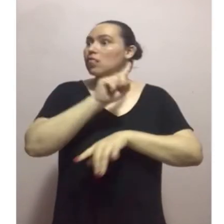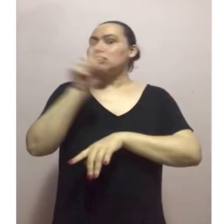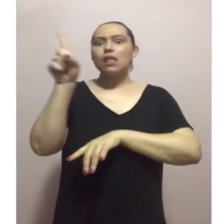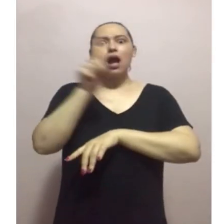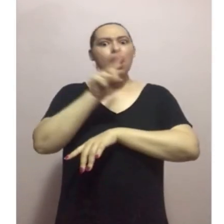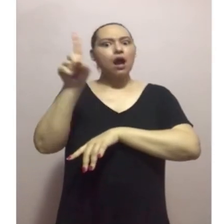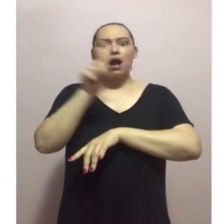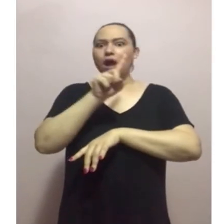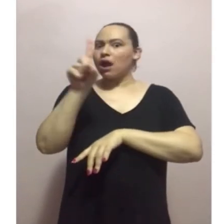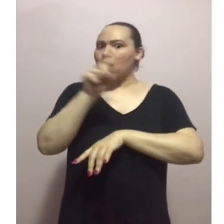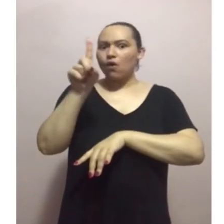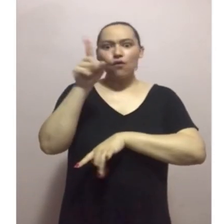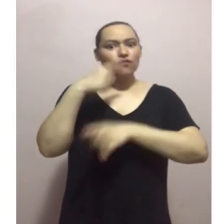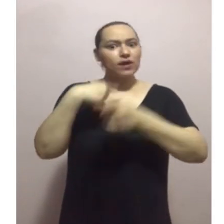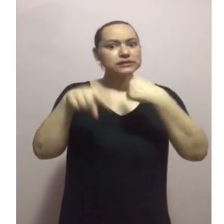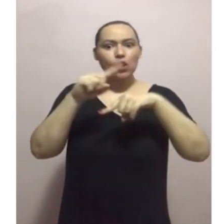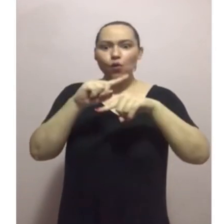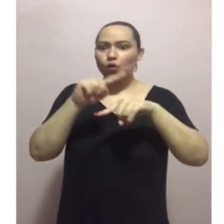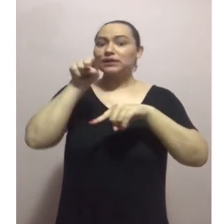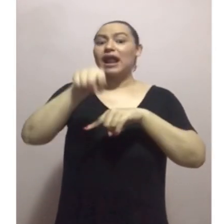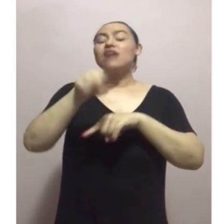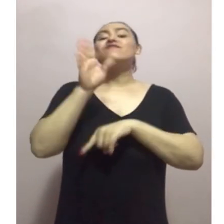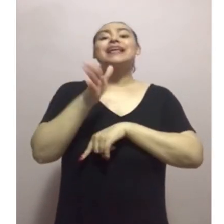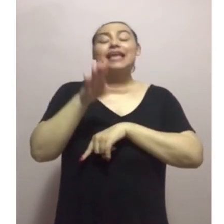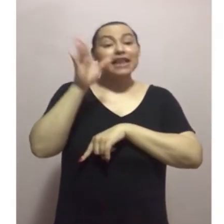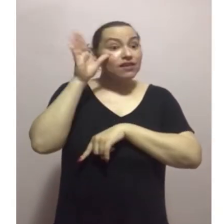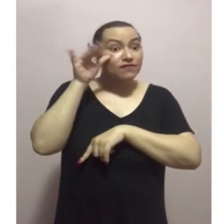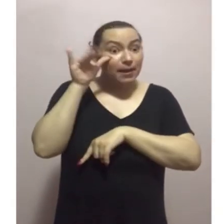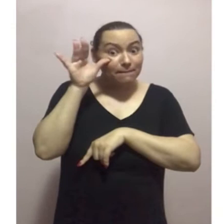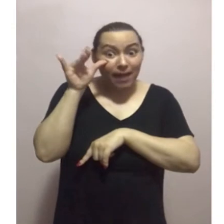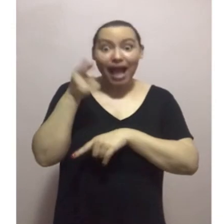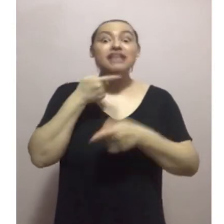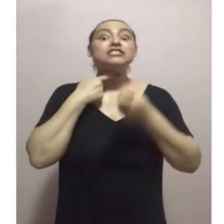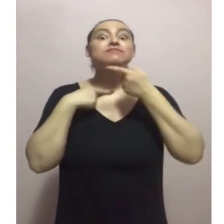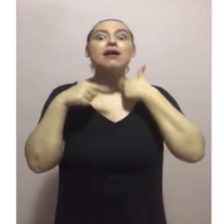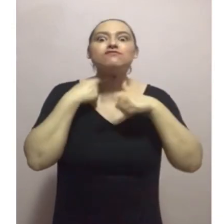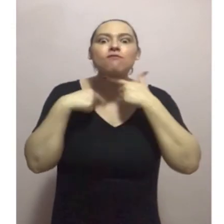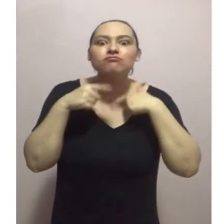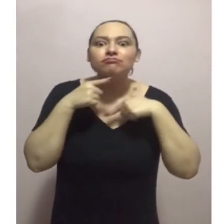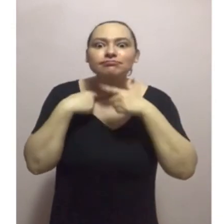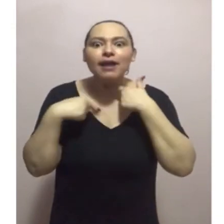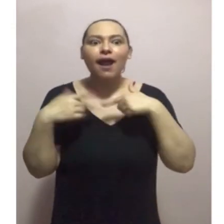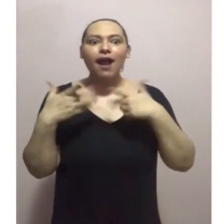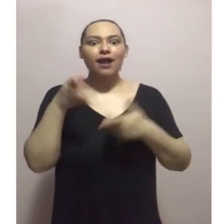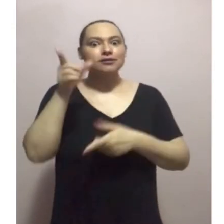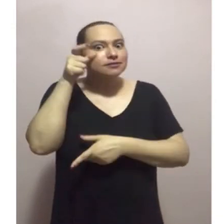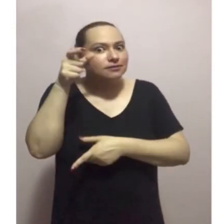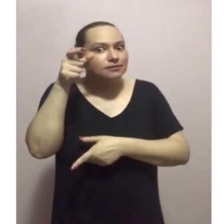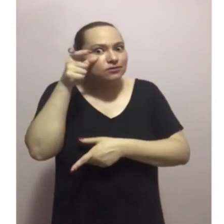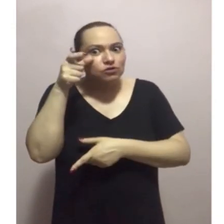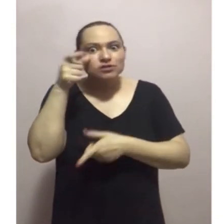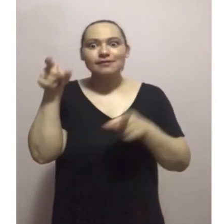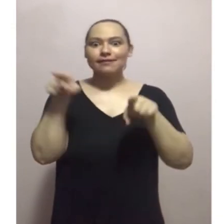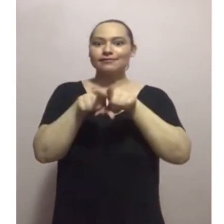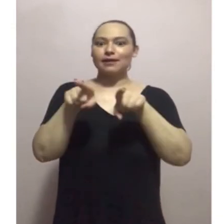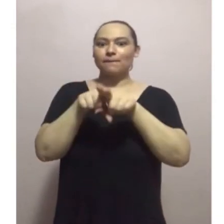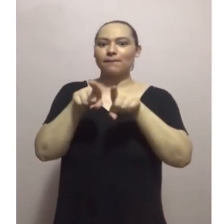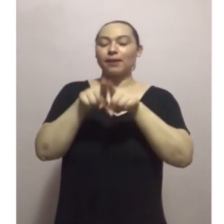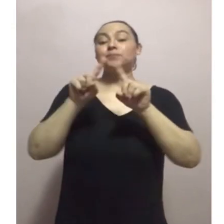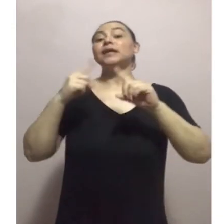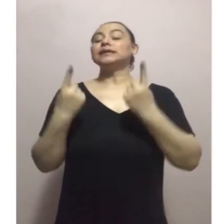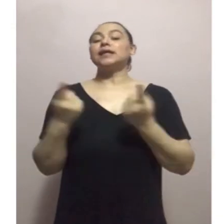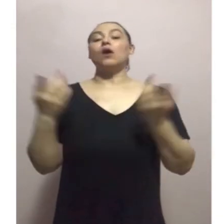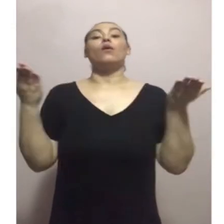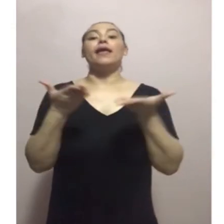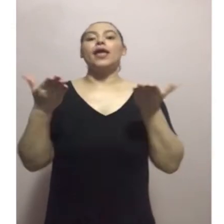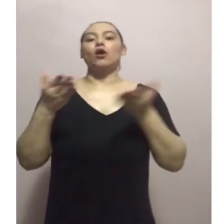ser o contrário. As pessoas vão querer ver mais a peça. Então, eu acho que isso, de uma